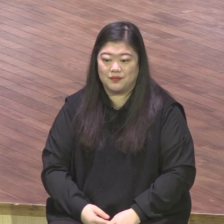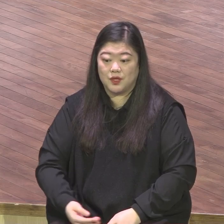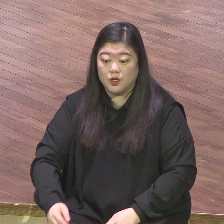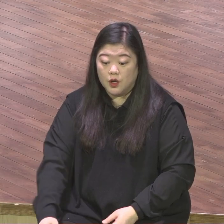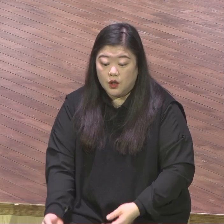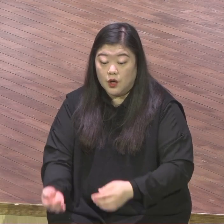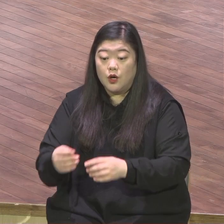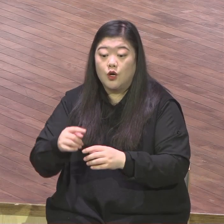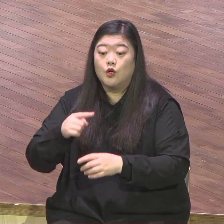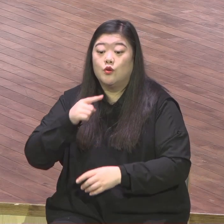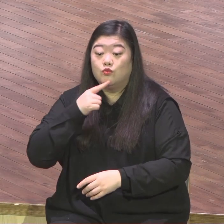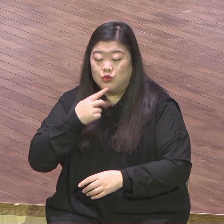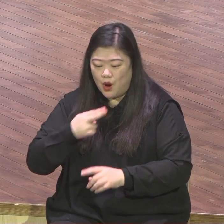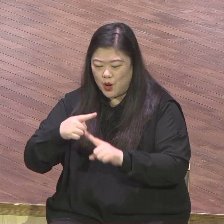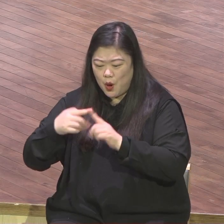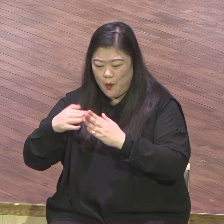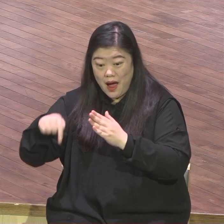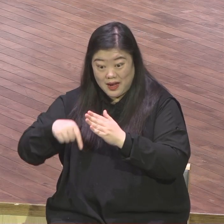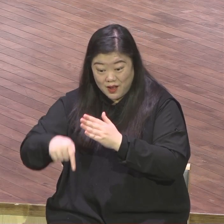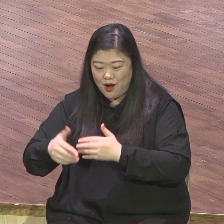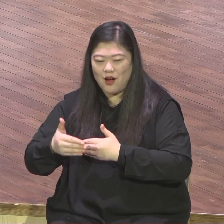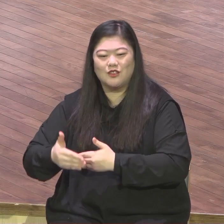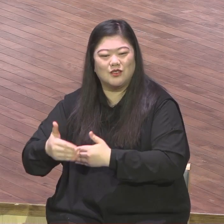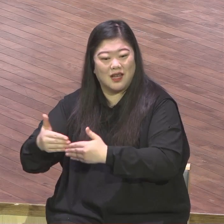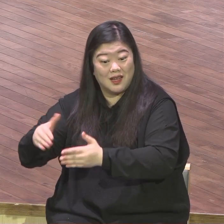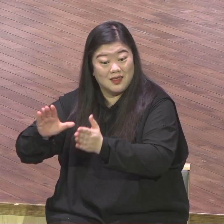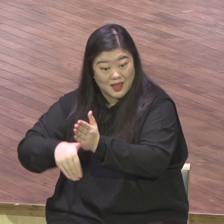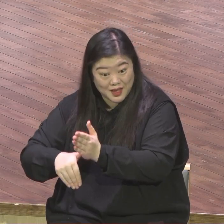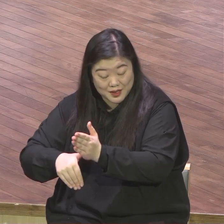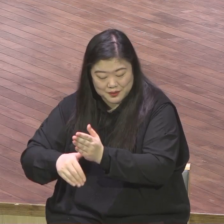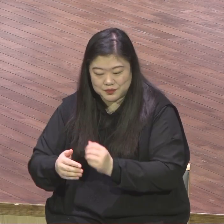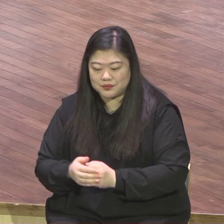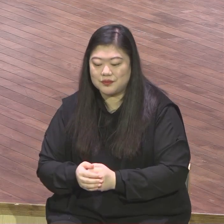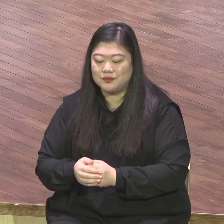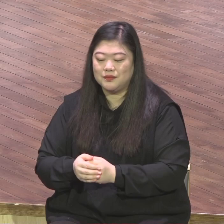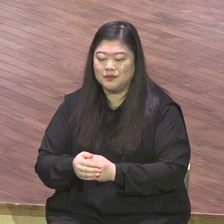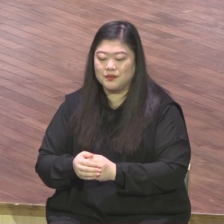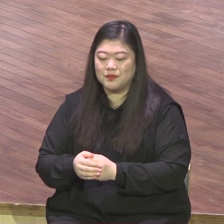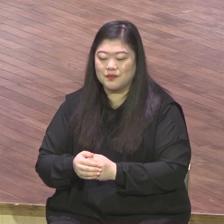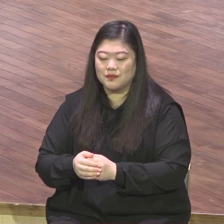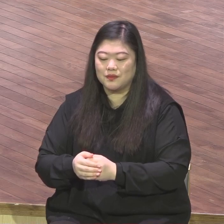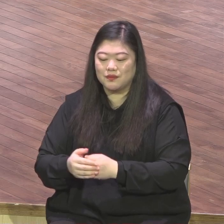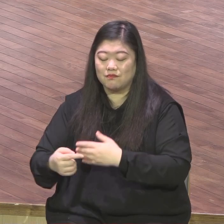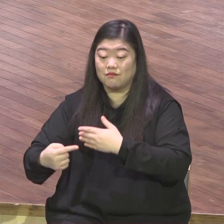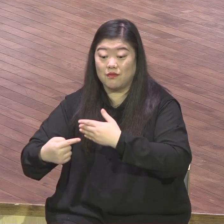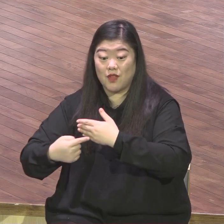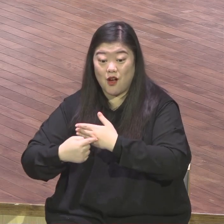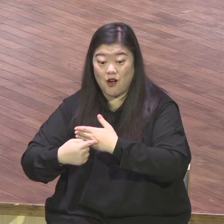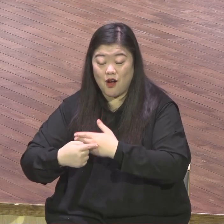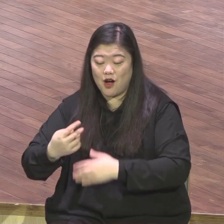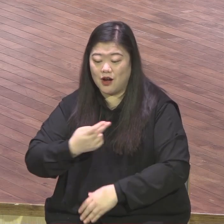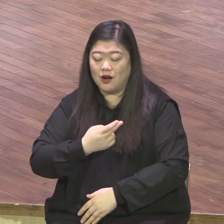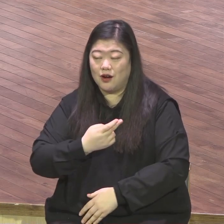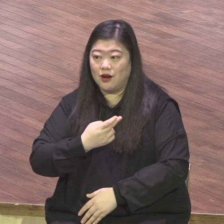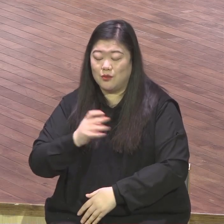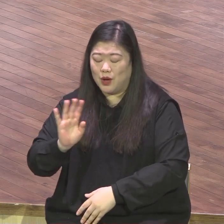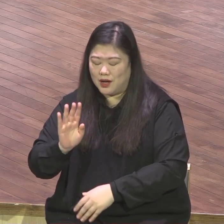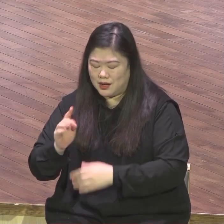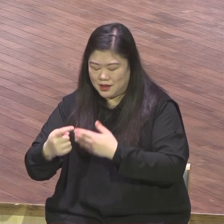했지만은 그 속에 가짜 많아요. 예수님 제자들 중에 가짜 있었는데 꼴랑 열두 명 중에 하나 가짜